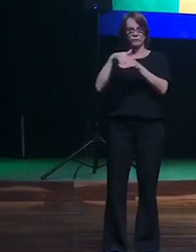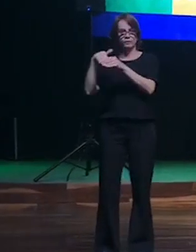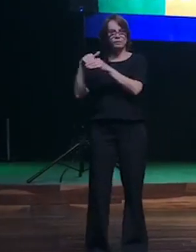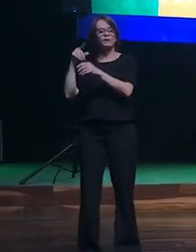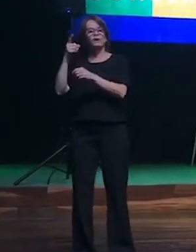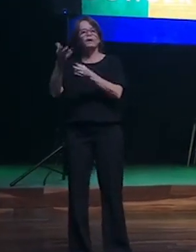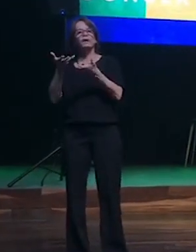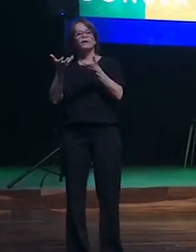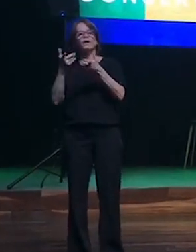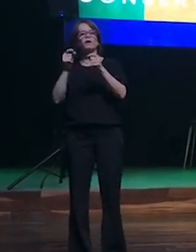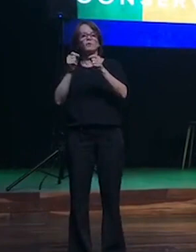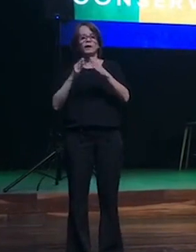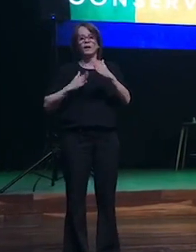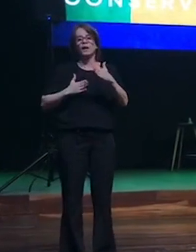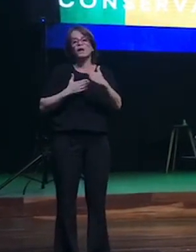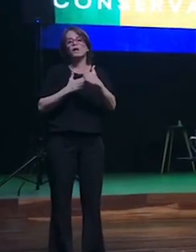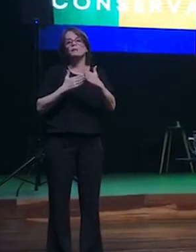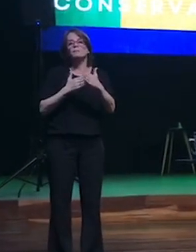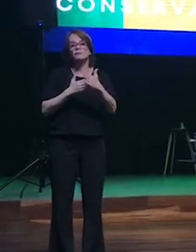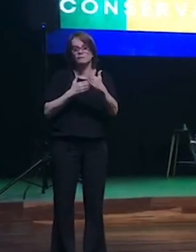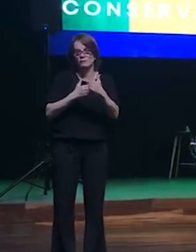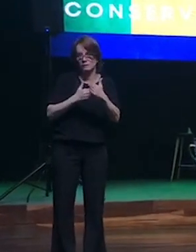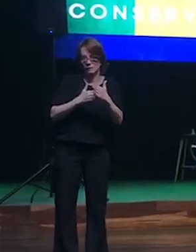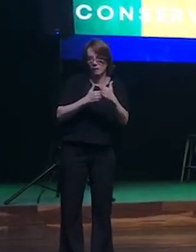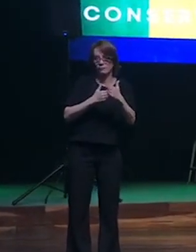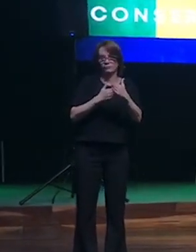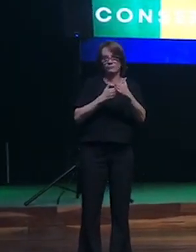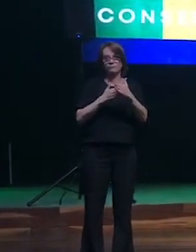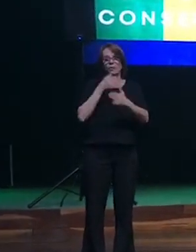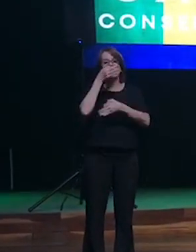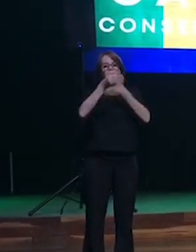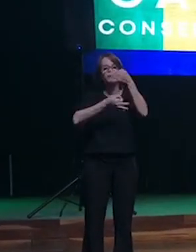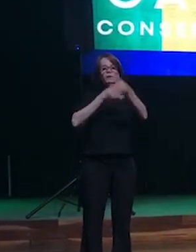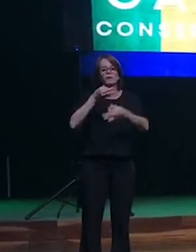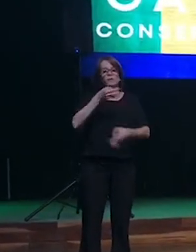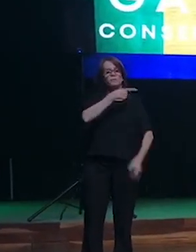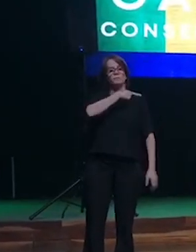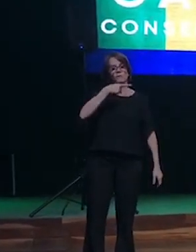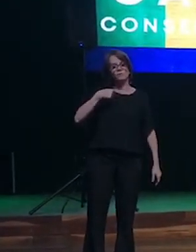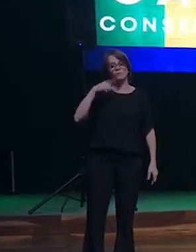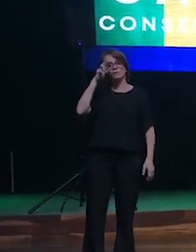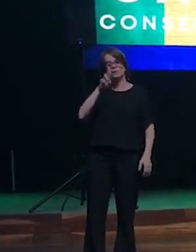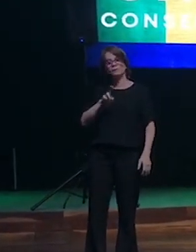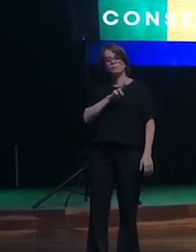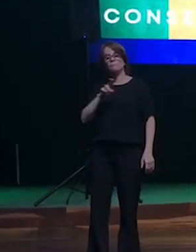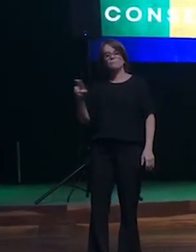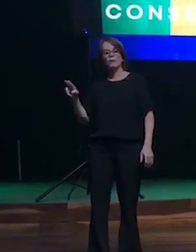pastores e padres podem dizer em relação à sexualidade das pessoas.